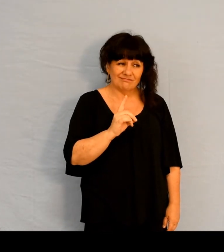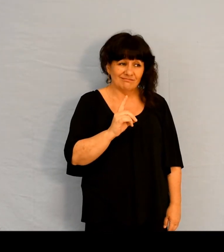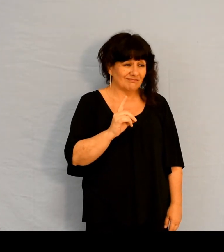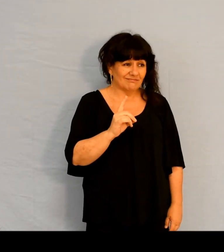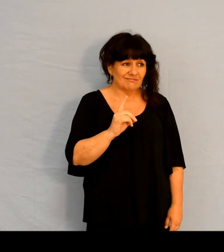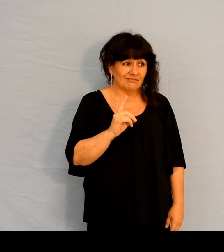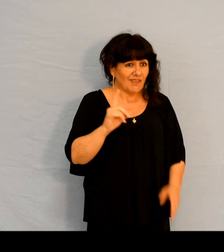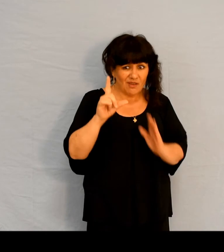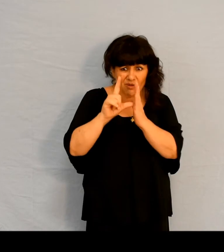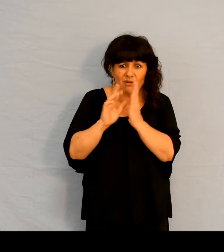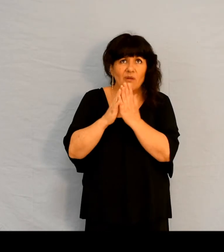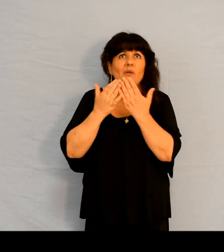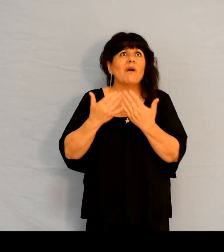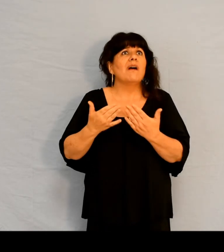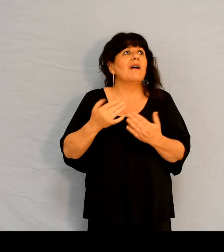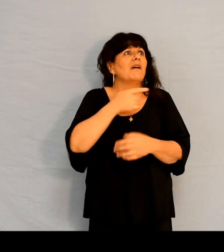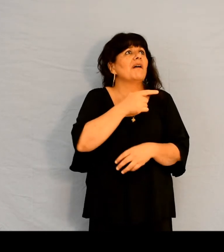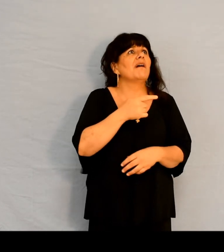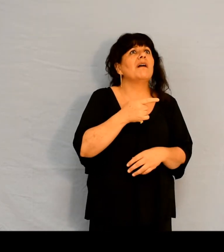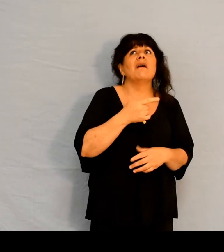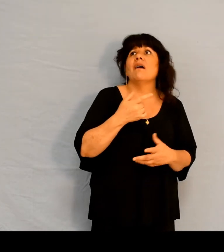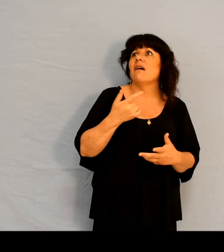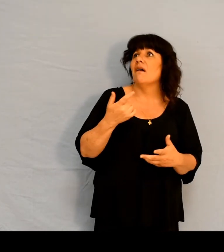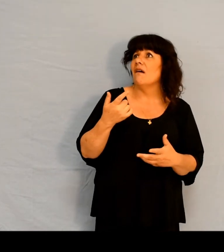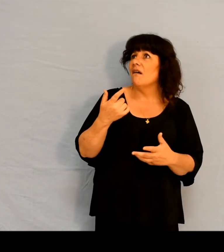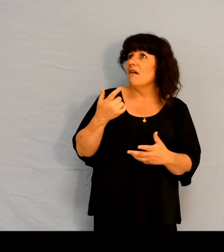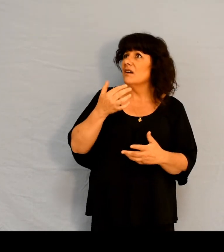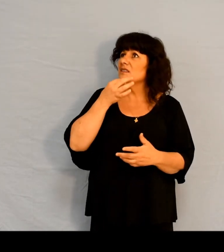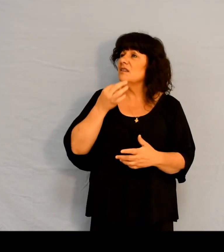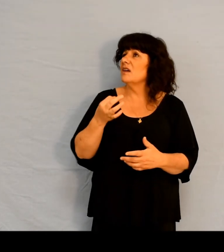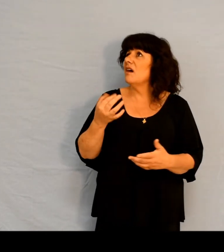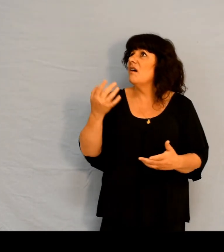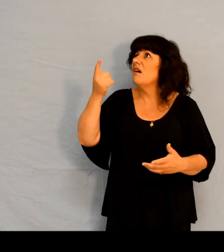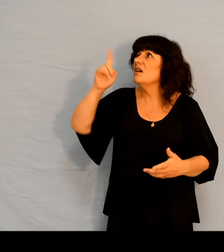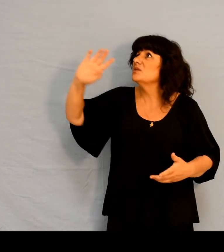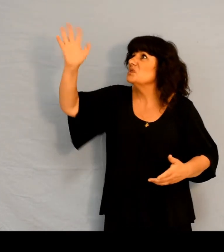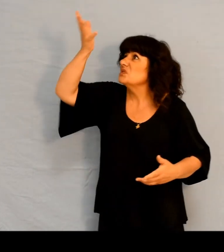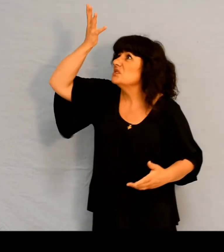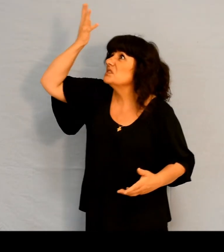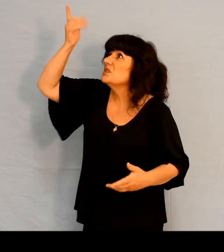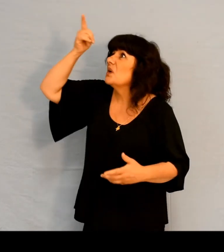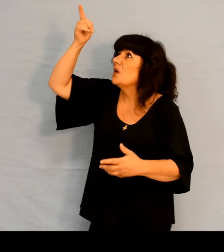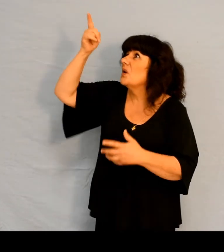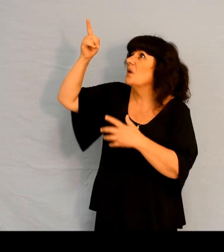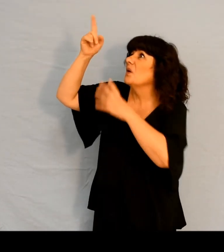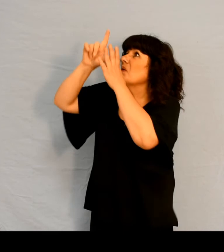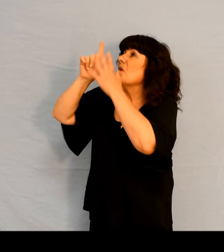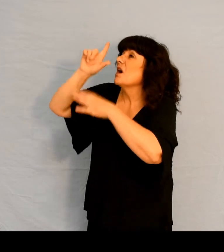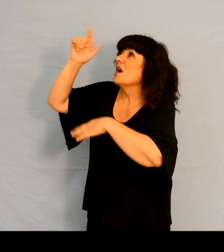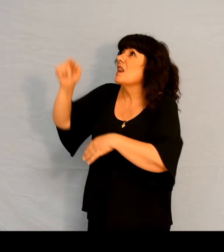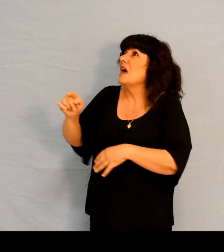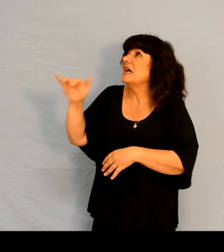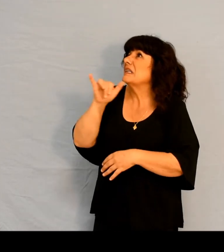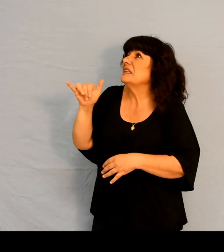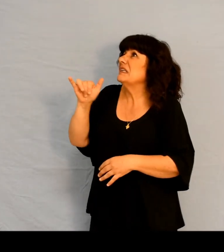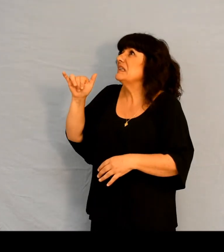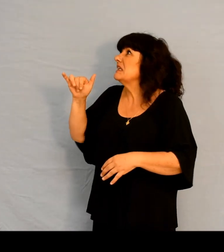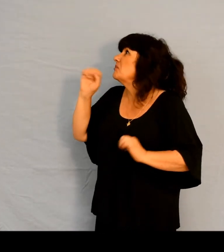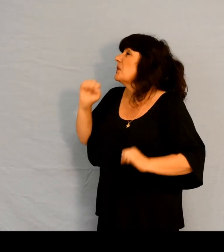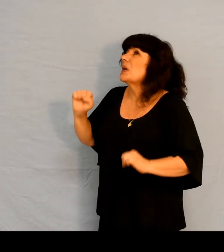Elle n'est pas dans les cieux pour que tu dises « Qui montera aux cieux pour nous la chercher ? Qui nous